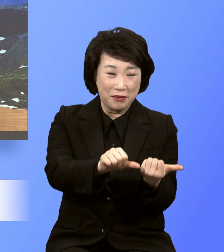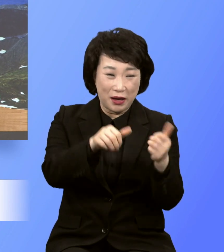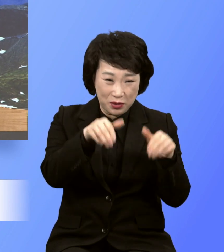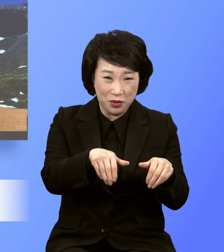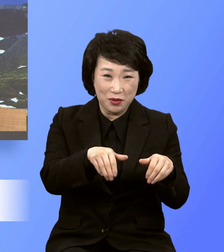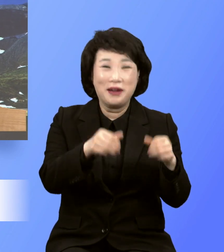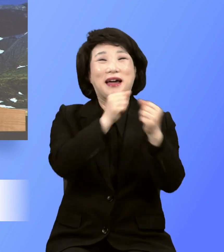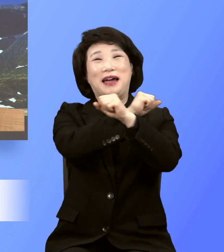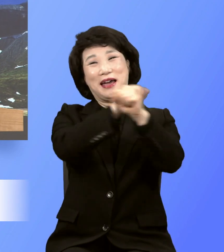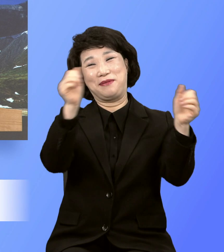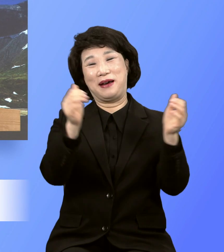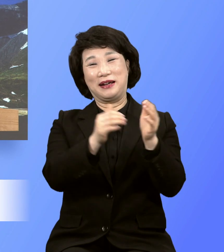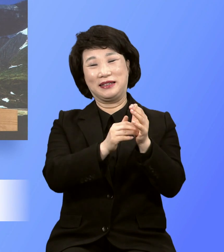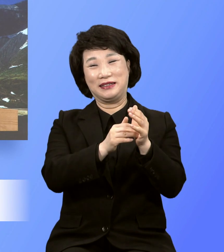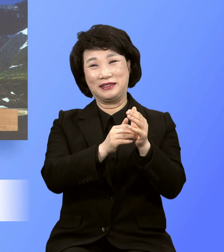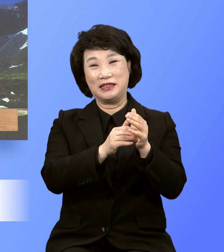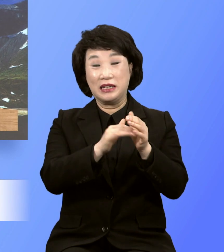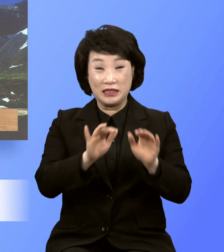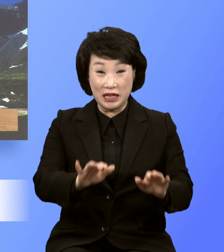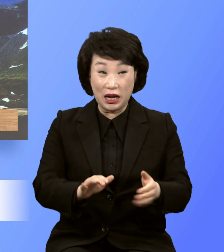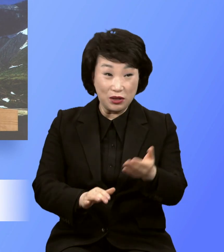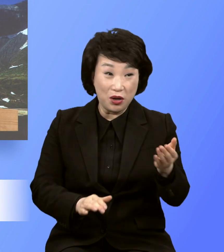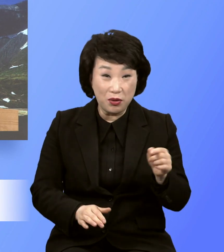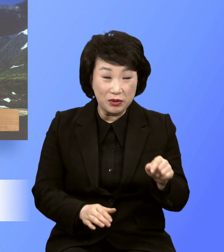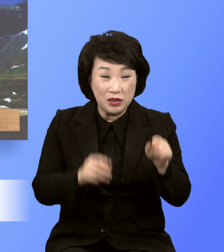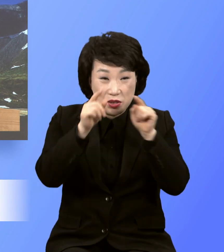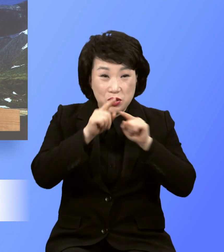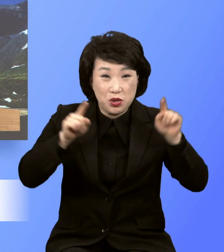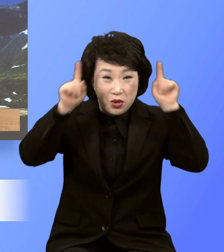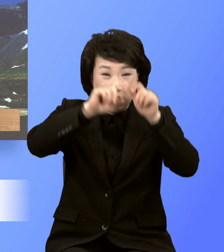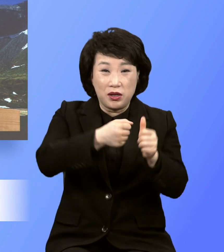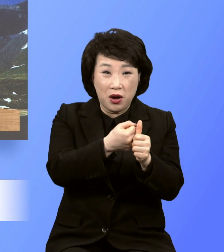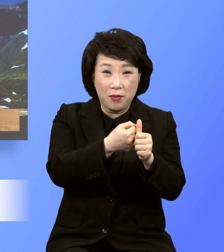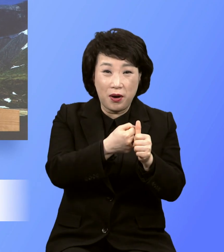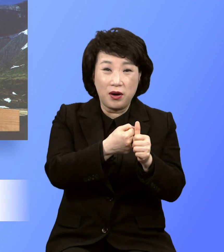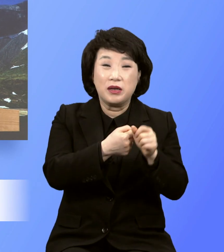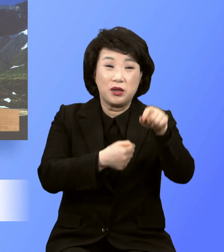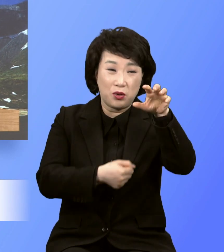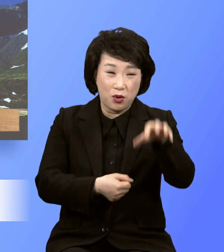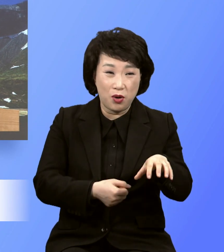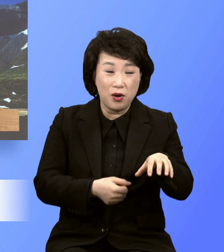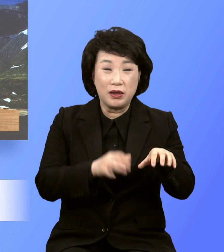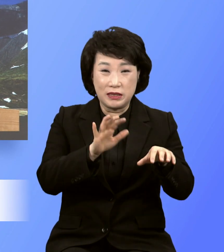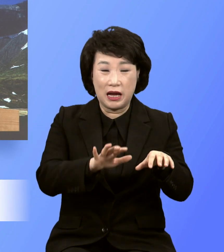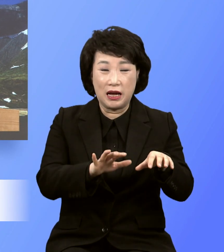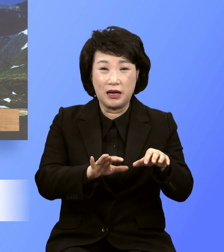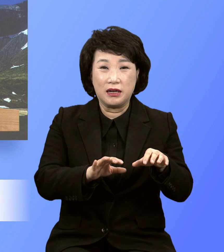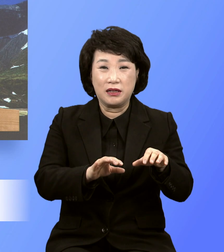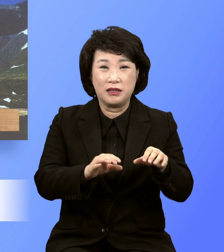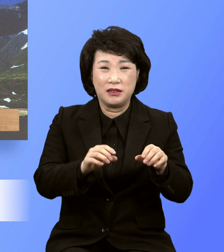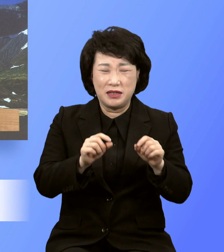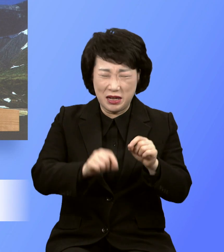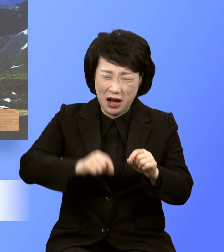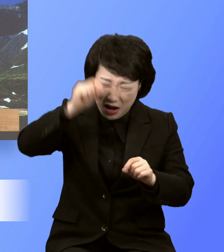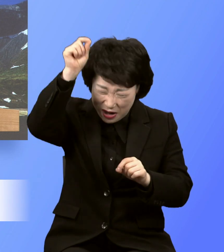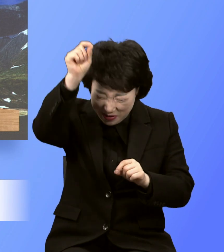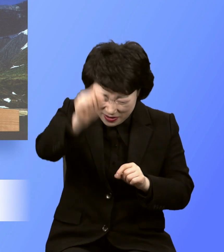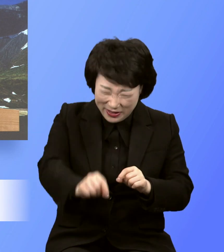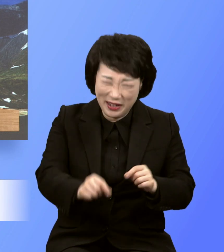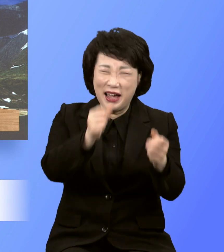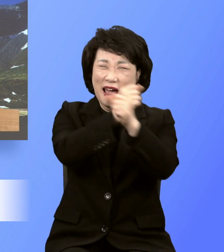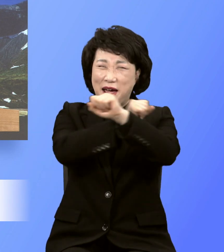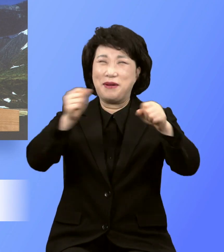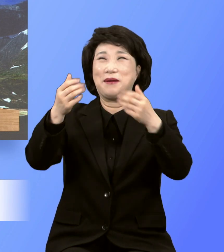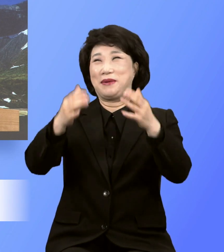노예에서 해방, 초절한 지옥의 형벌에서 영원토록